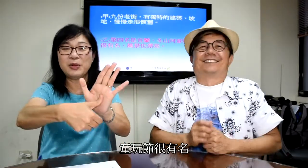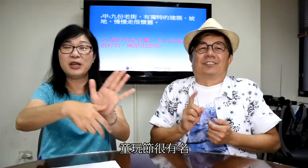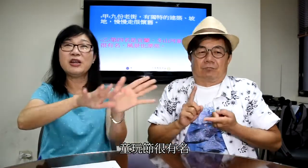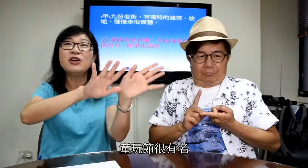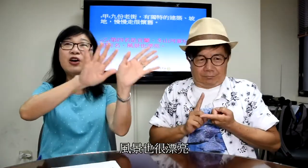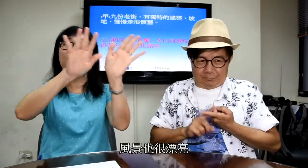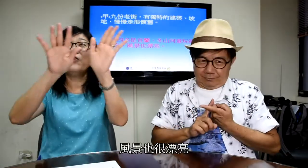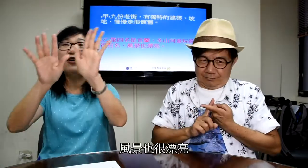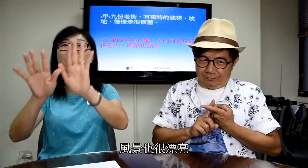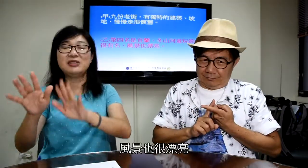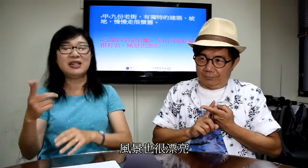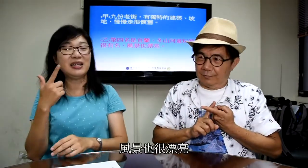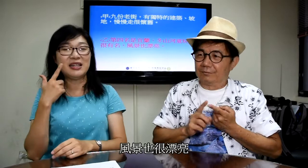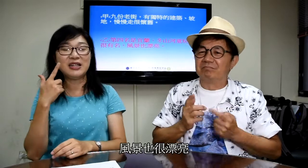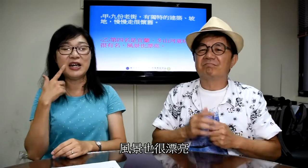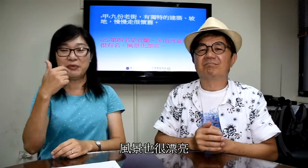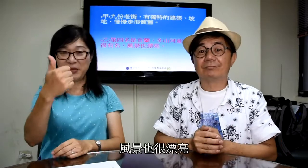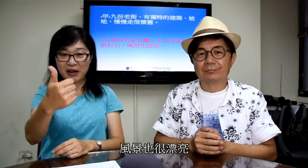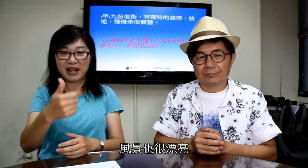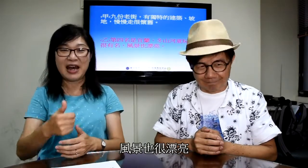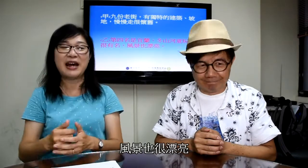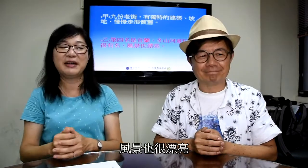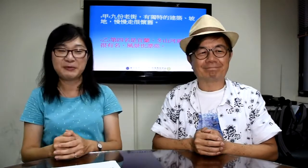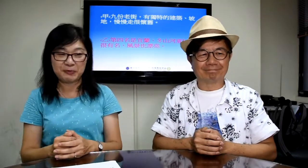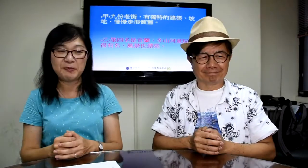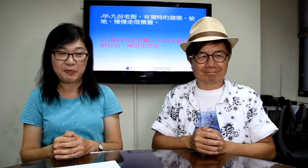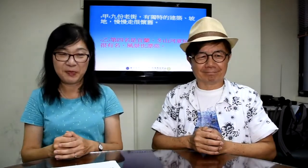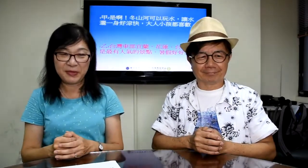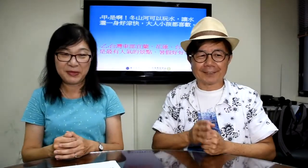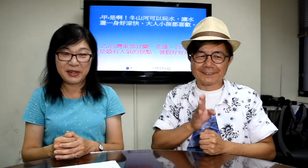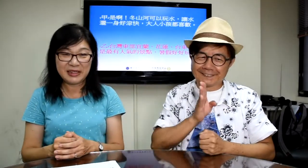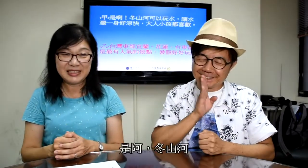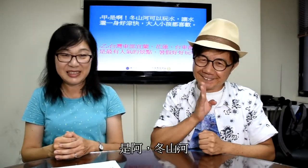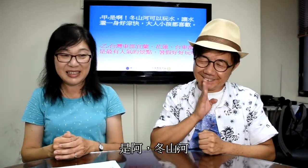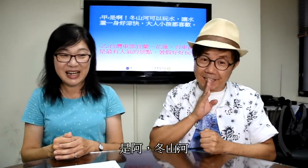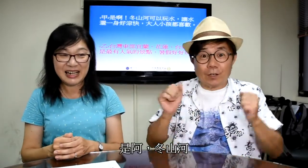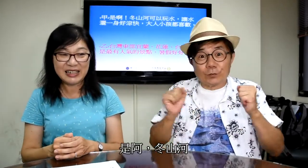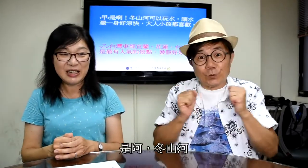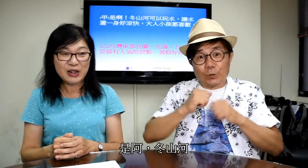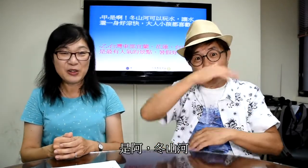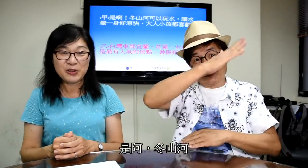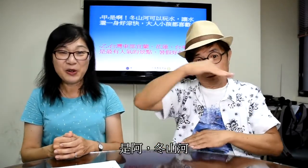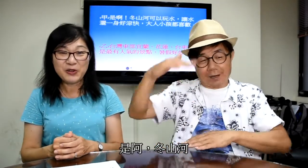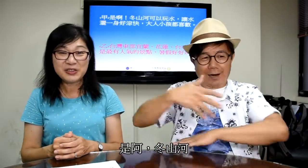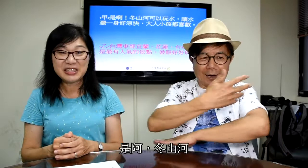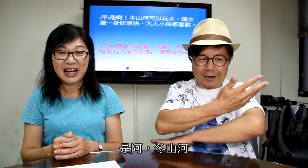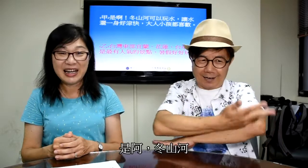名，风景也很漂亮。是啊，东山